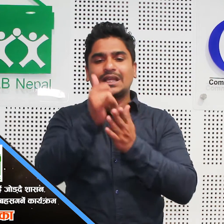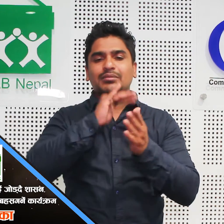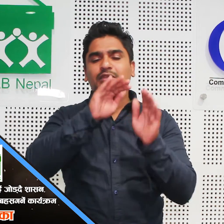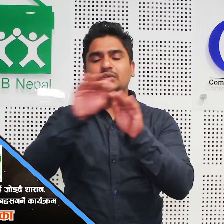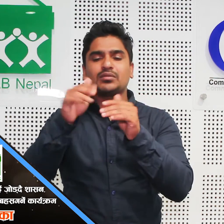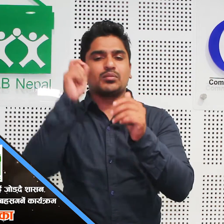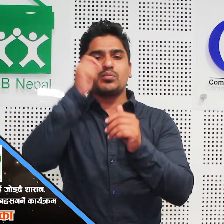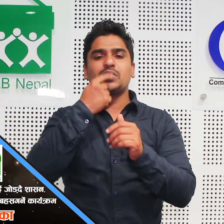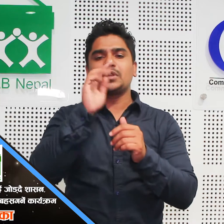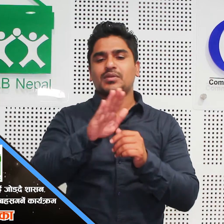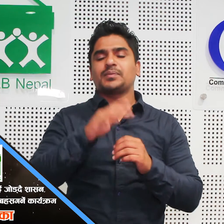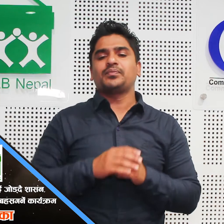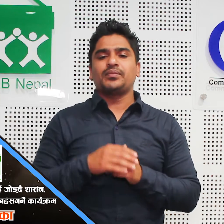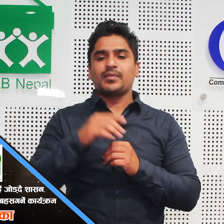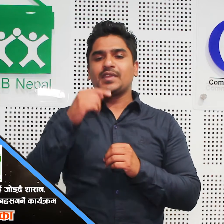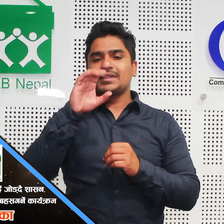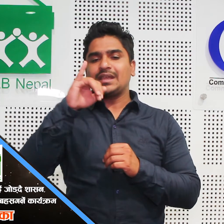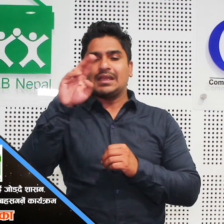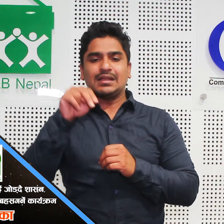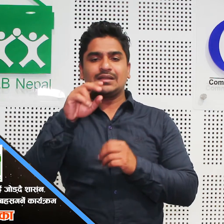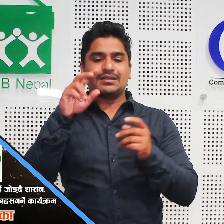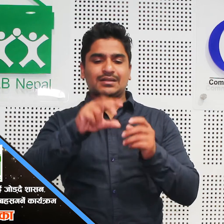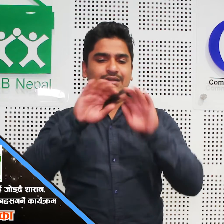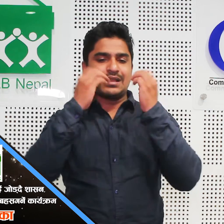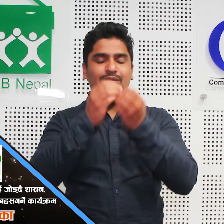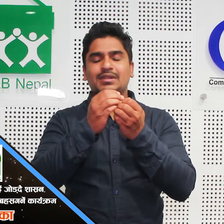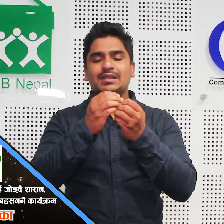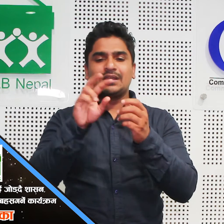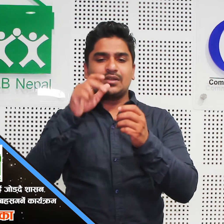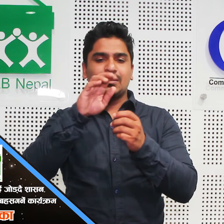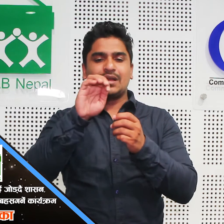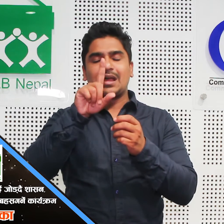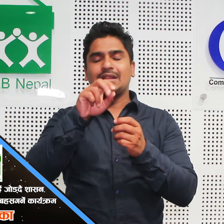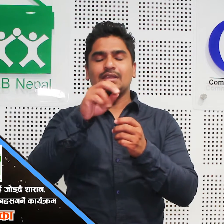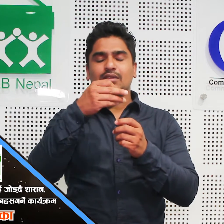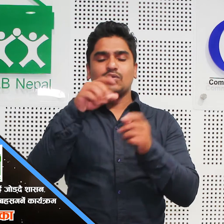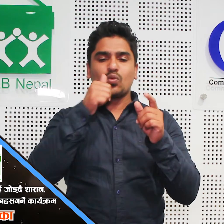जनाएको छ। तोलाकान्त बगाले CIN सामुदायिक रेडियो आदि खोला स्याङ्जा।